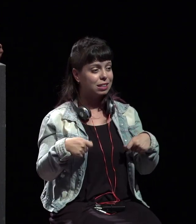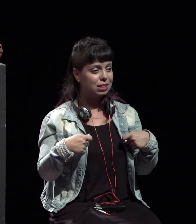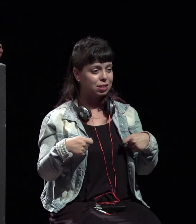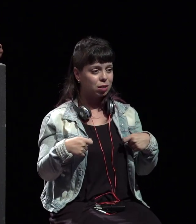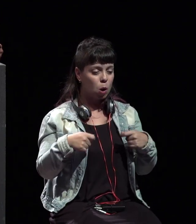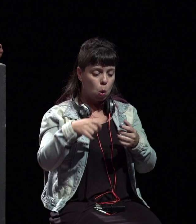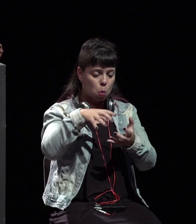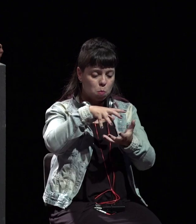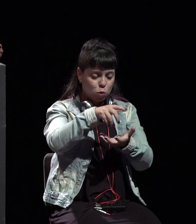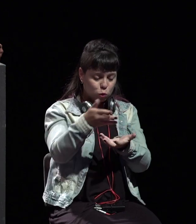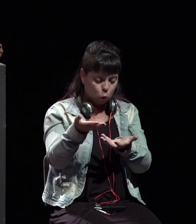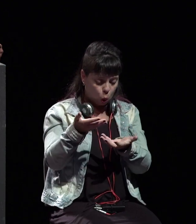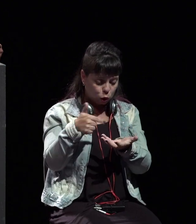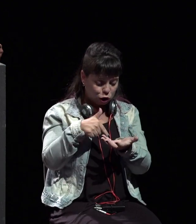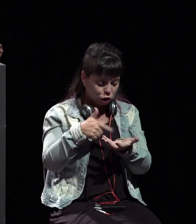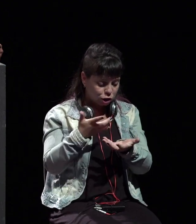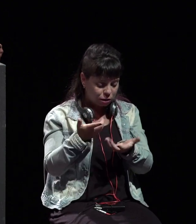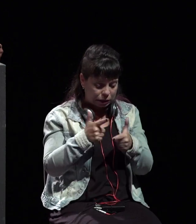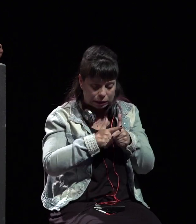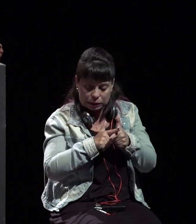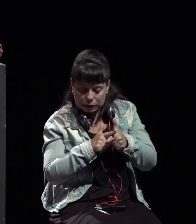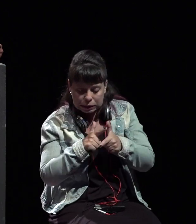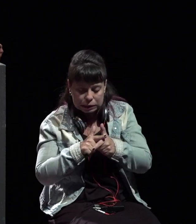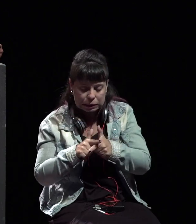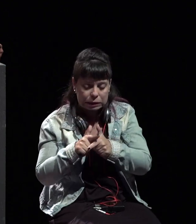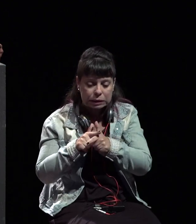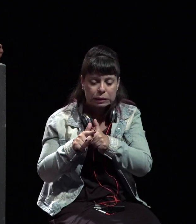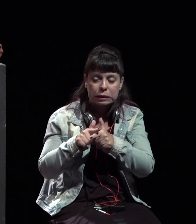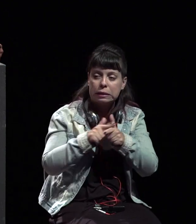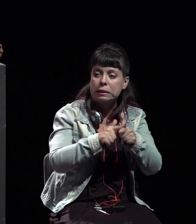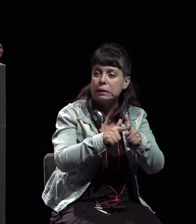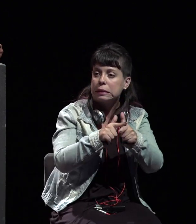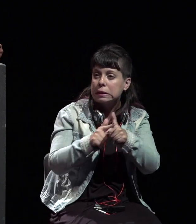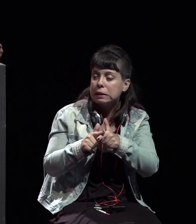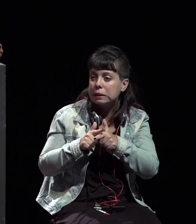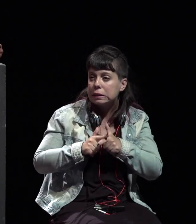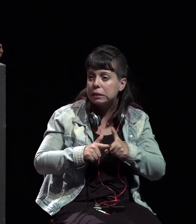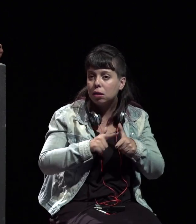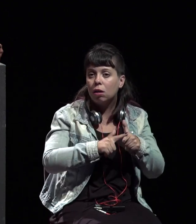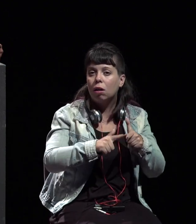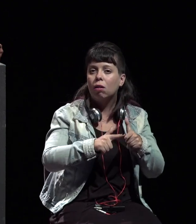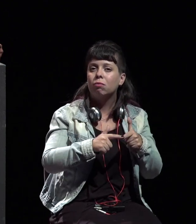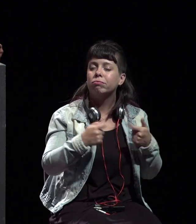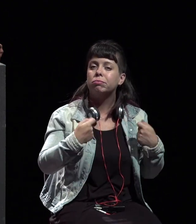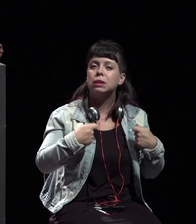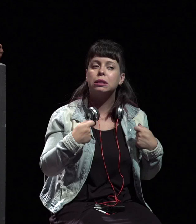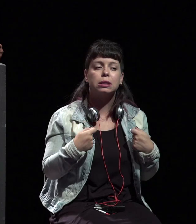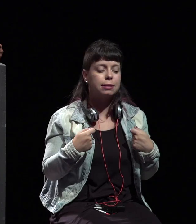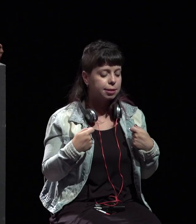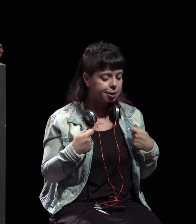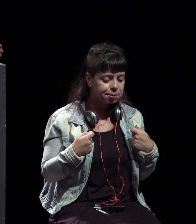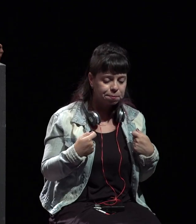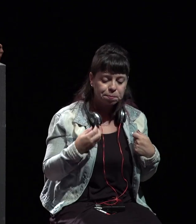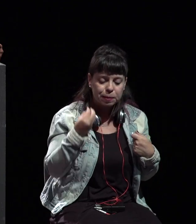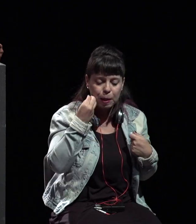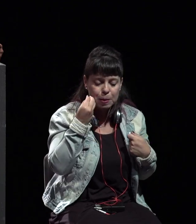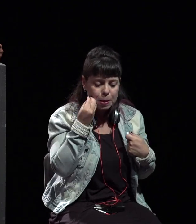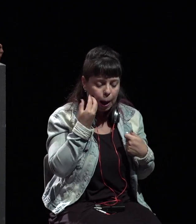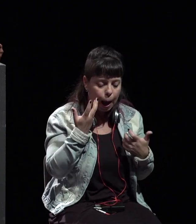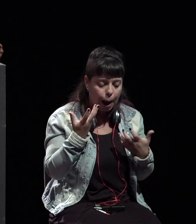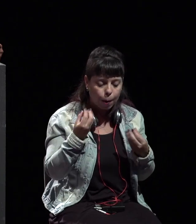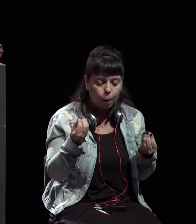fraturam o mundo contemporâneo, na letra do Agamben, que a gente pense como questões, um sistema